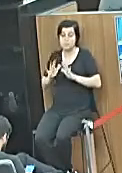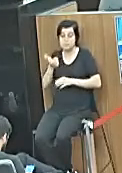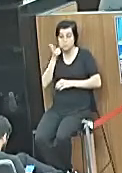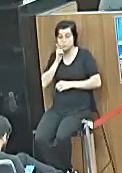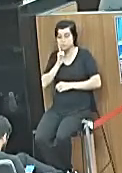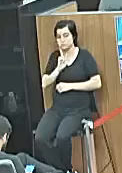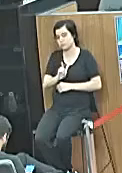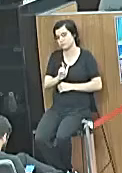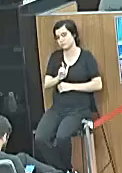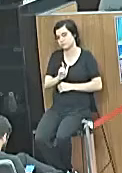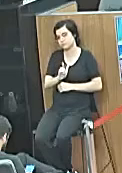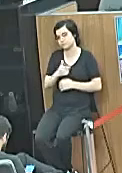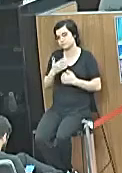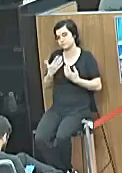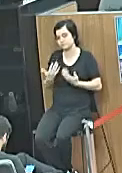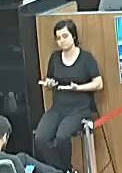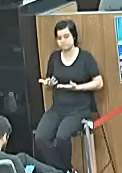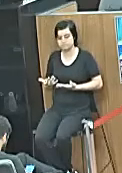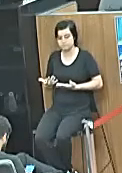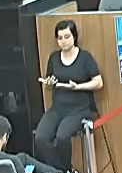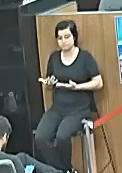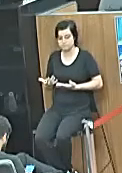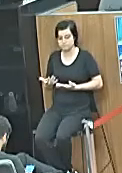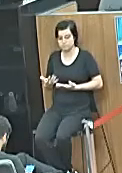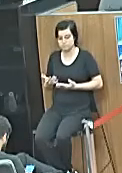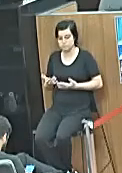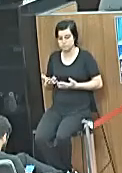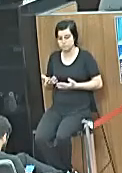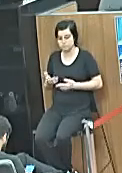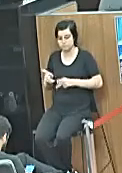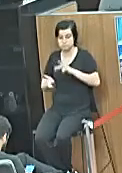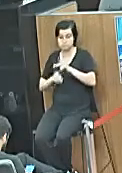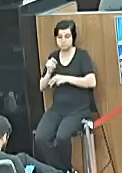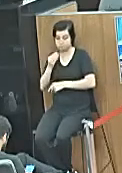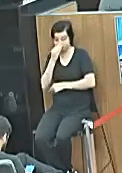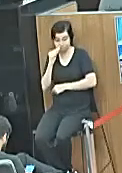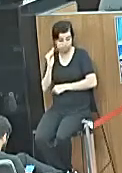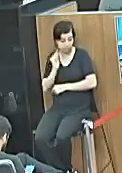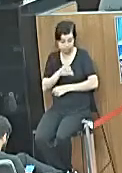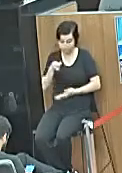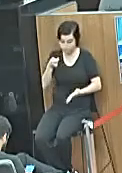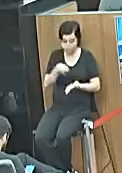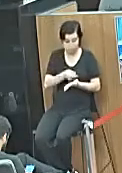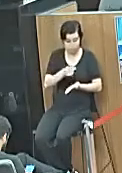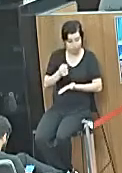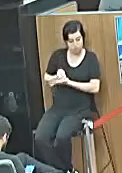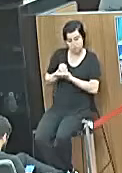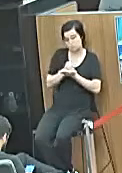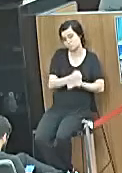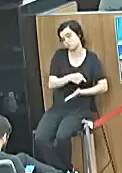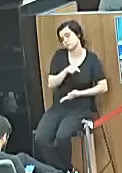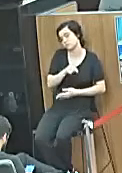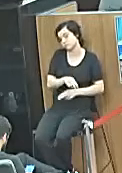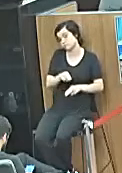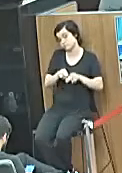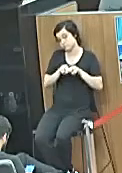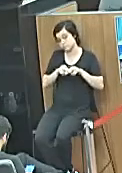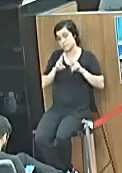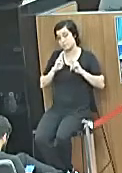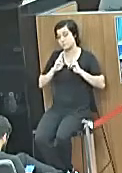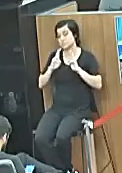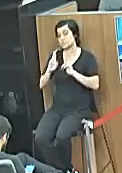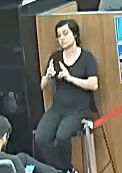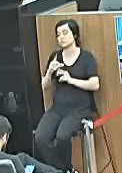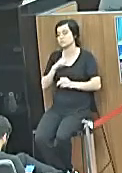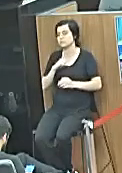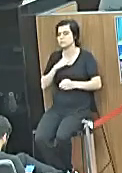países resíduos e que até então vem tendo um desses casos já que até então a bolsa reciclagem está sendo paga pelo menos é o que foi relatado pelo representante do governo